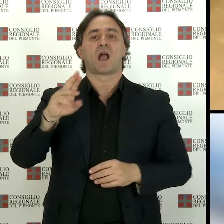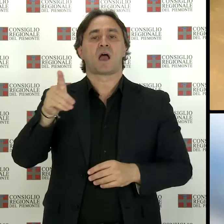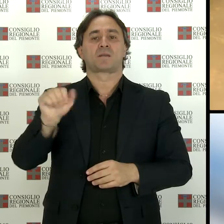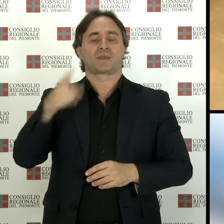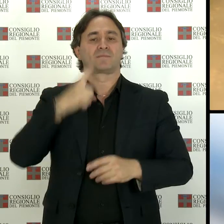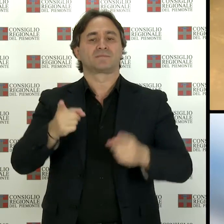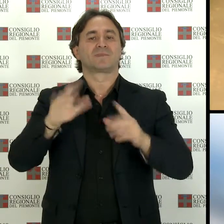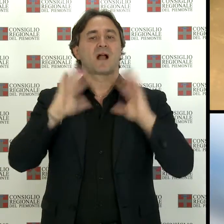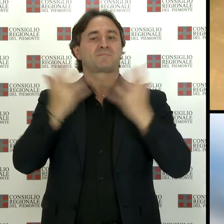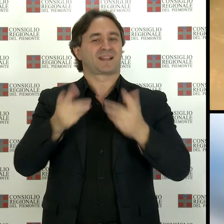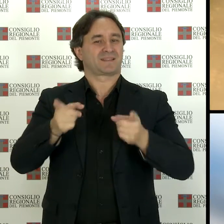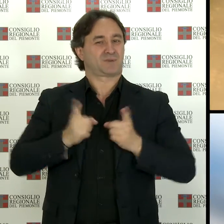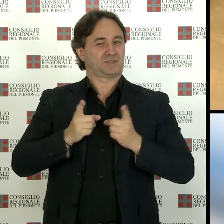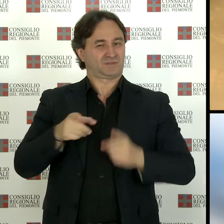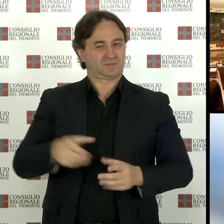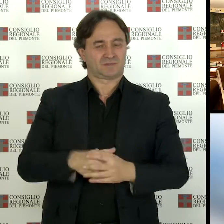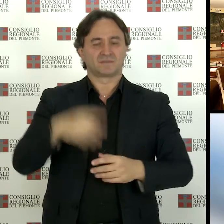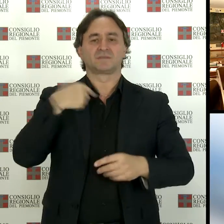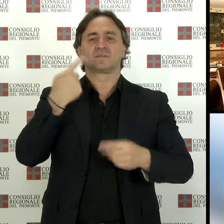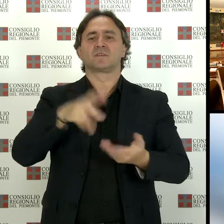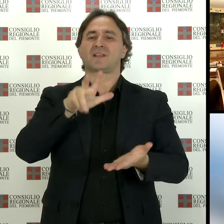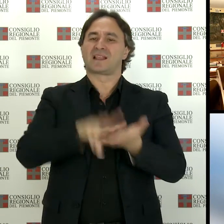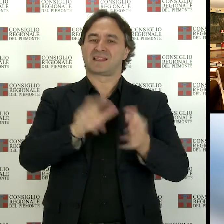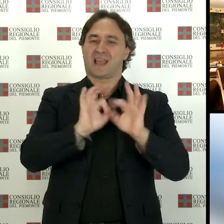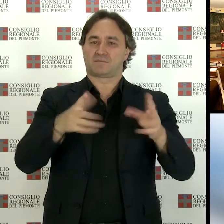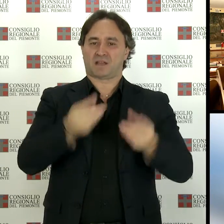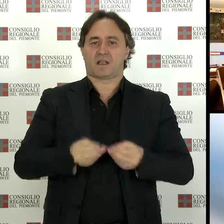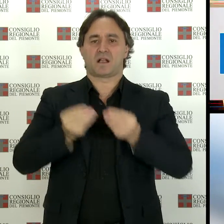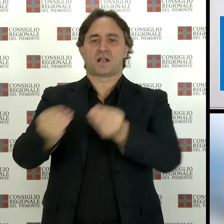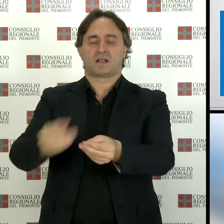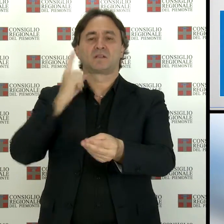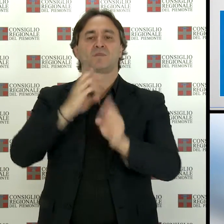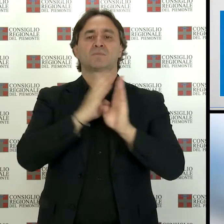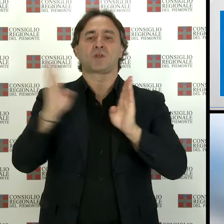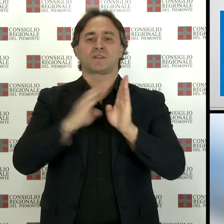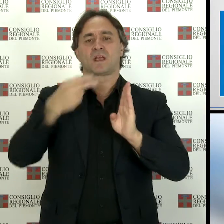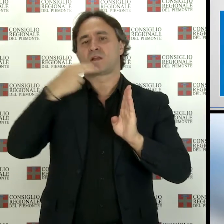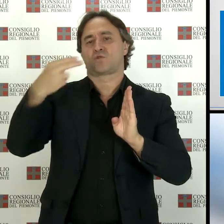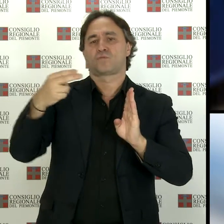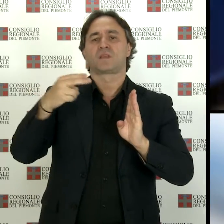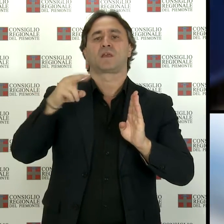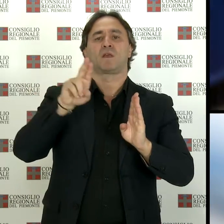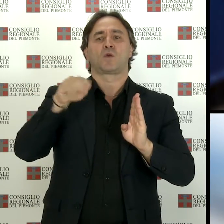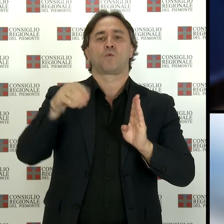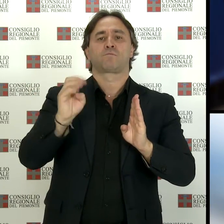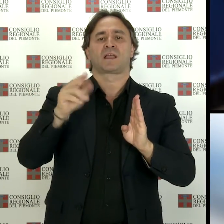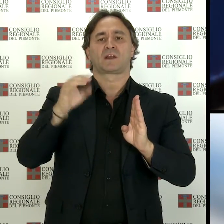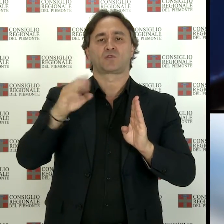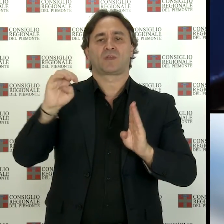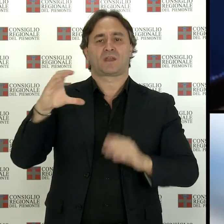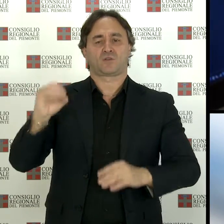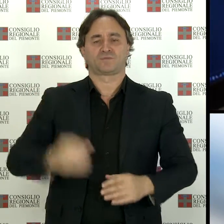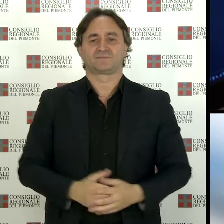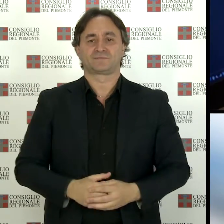la Protezione Ambientale, e la delibera per intitolare la biblioteca a Umberto Eco. In copertina! Il Consiglio regionale